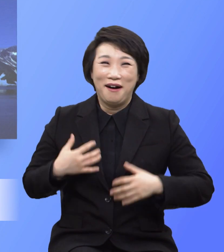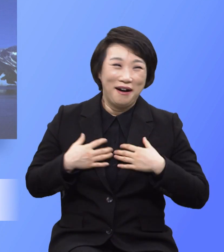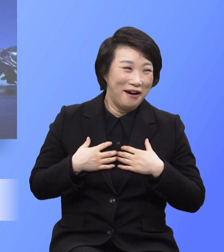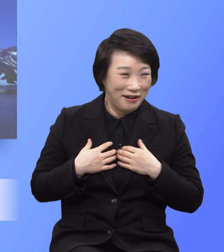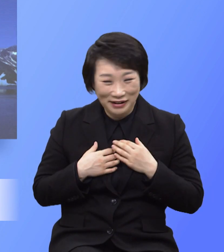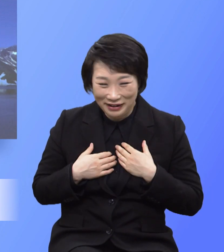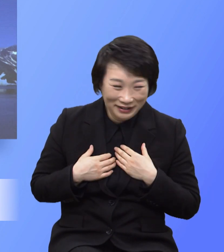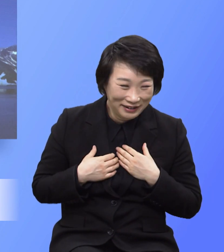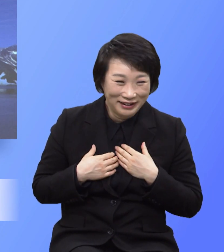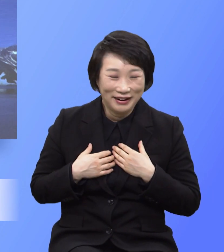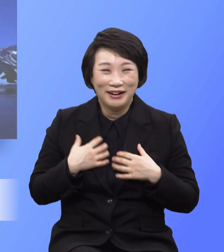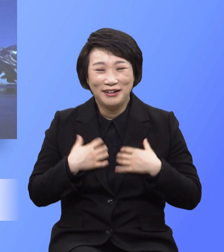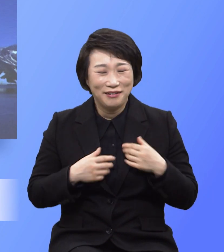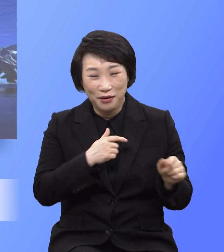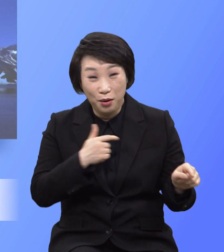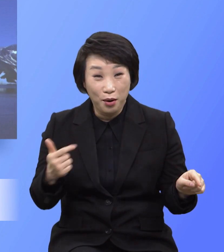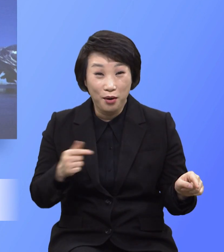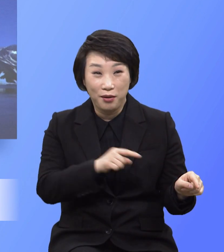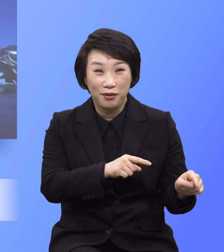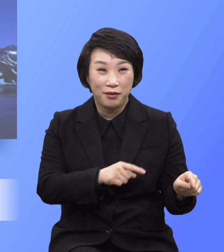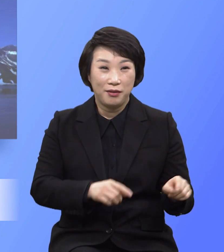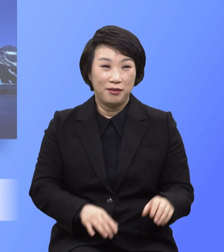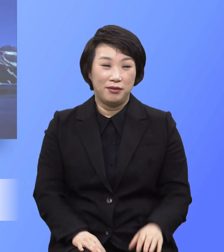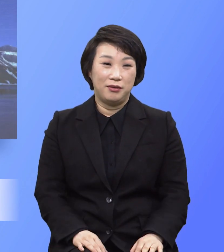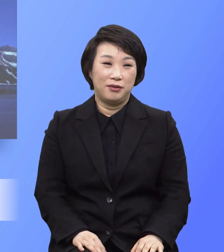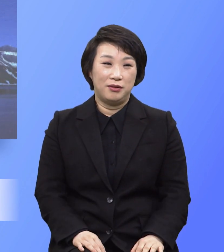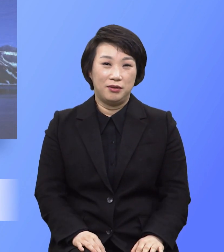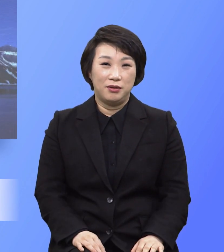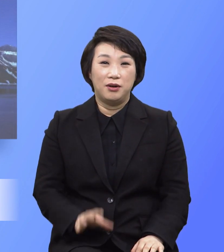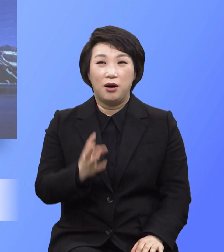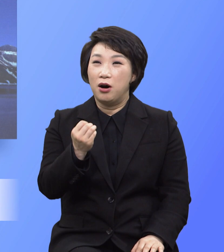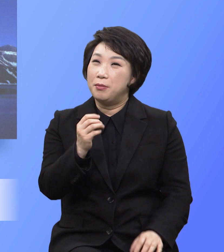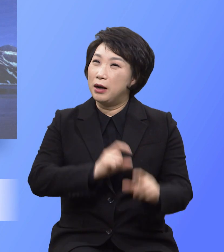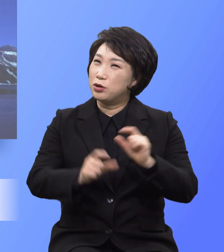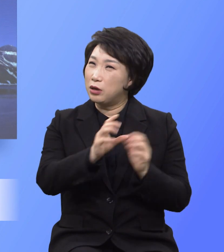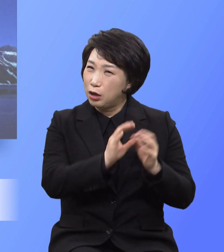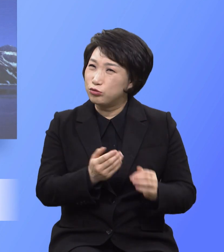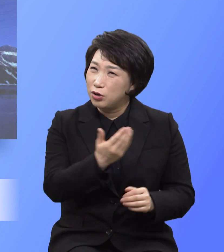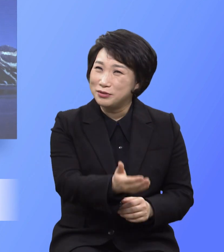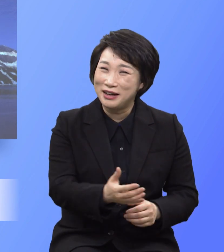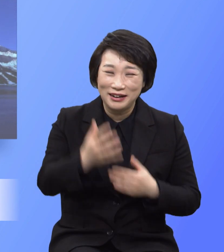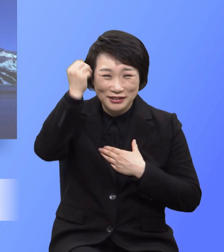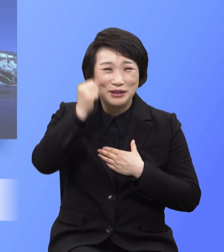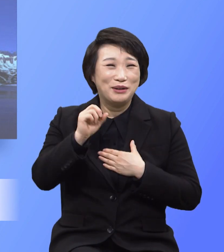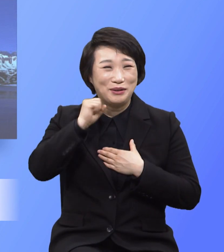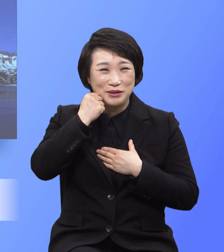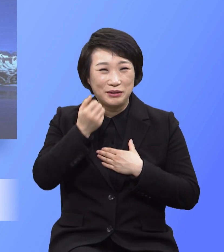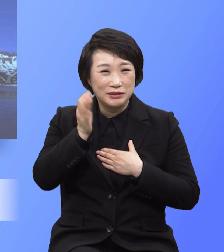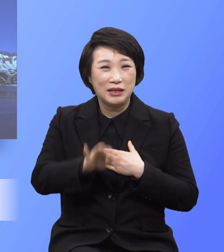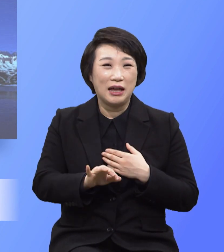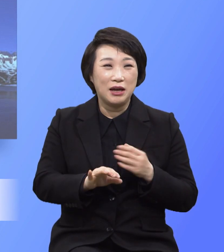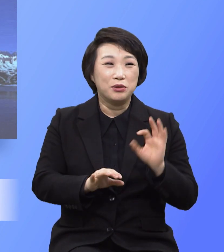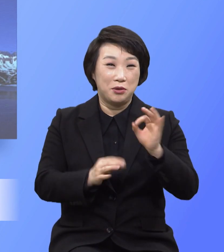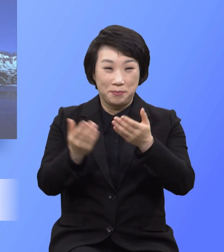갈팡질팡합니다. 응? 그 얼마를 더 줬는지 모르는데 파도